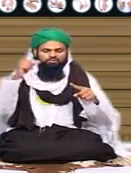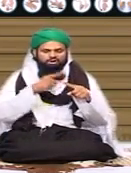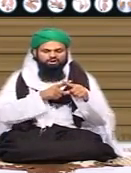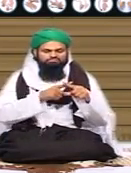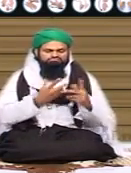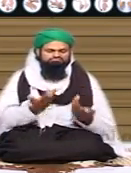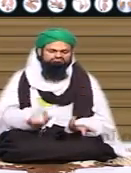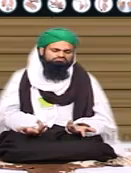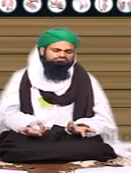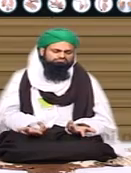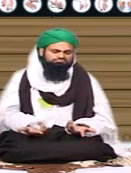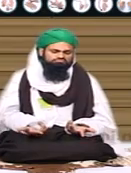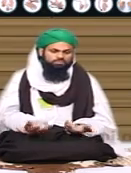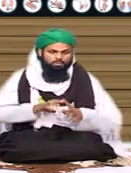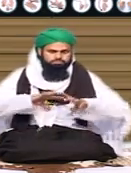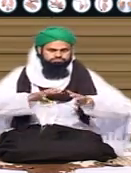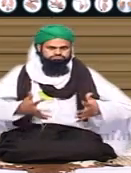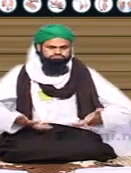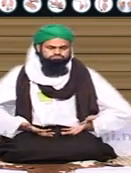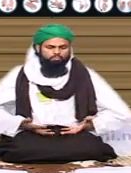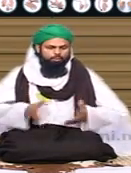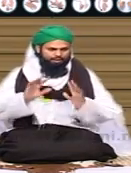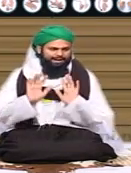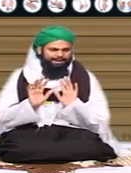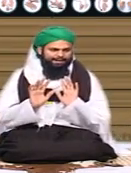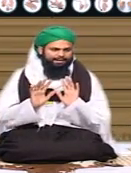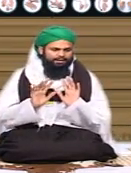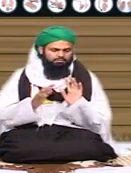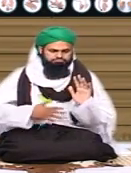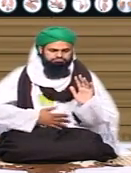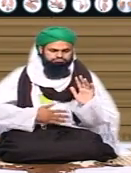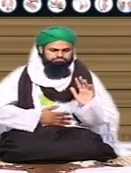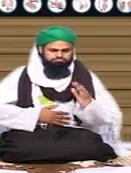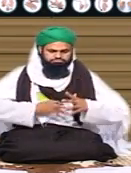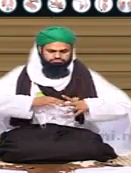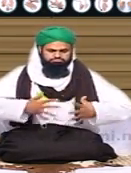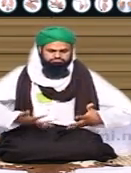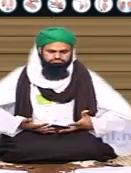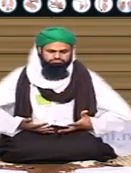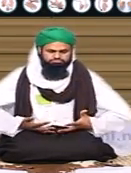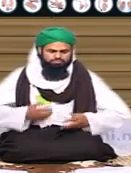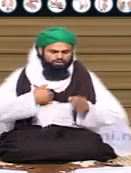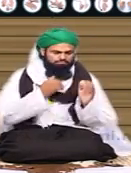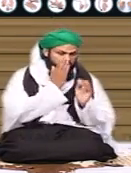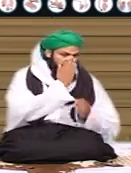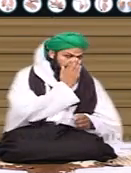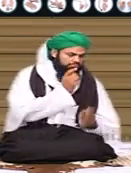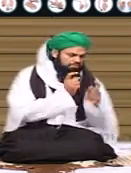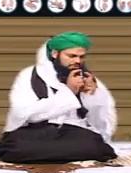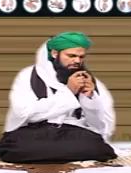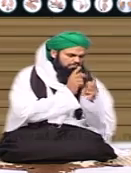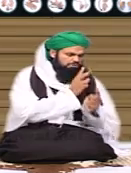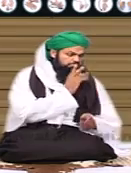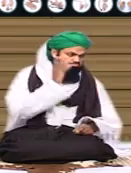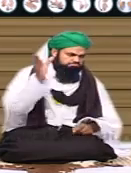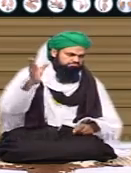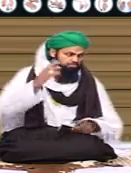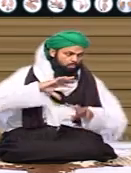ہوتی غیبت سے. کسی کو پیچھے سے موٹا، یعنی ہے موٹا لیکن اس کو پیچھے سے موٹا کہنا